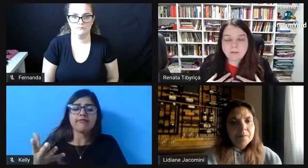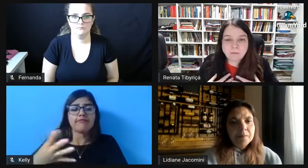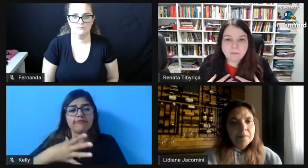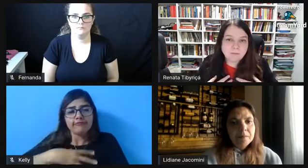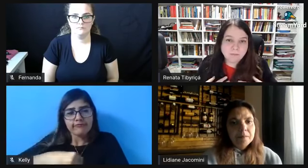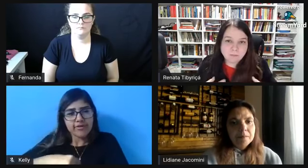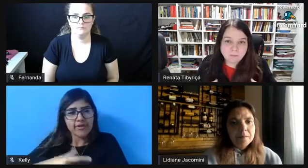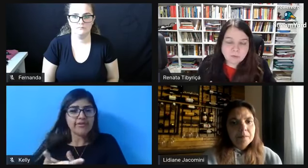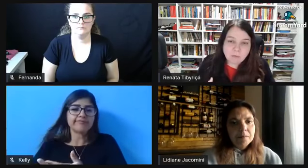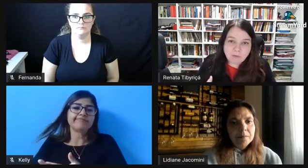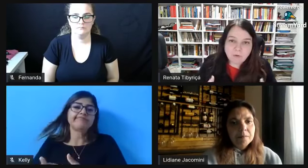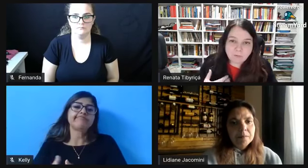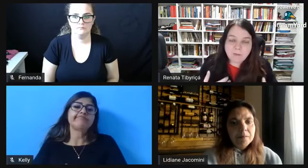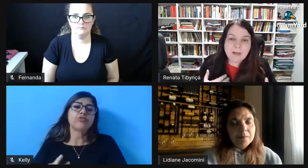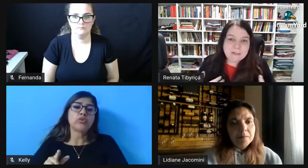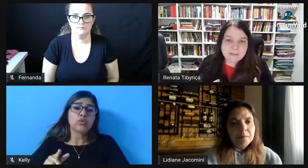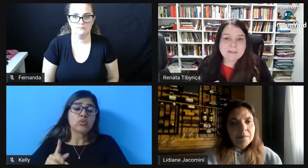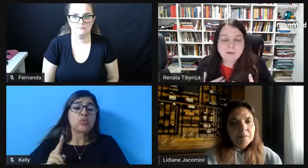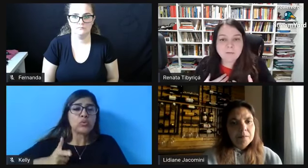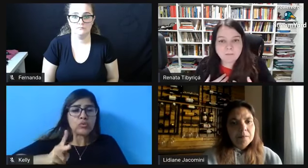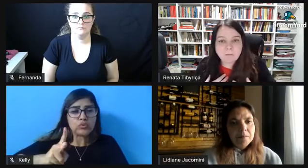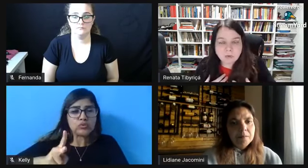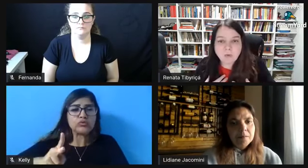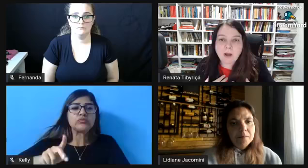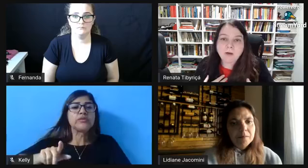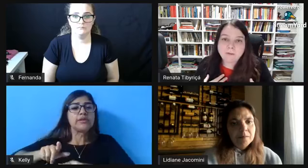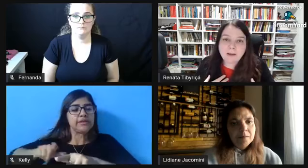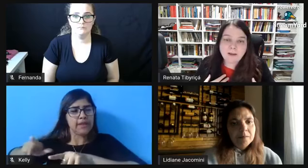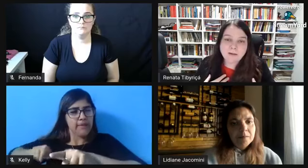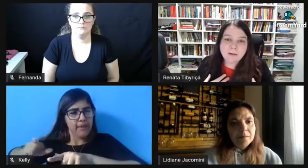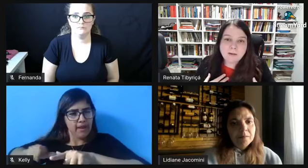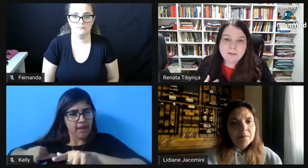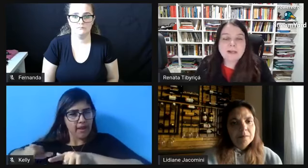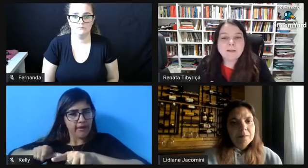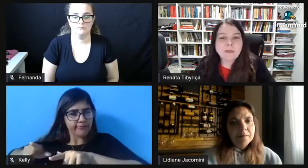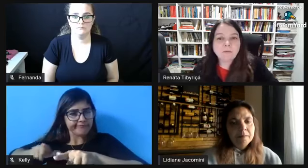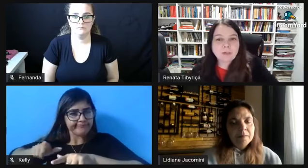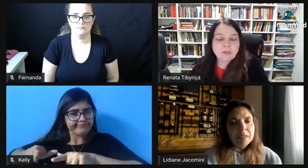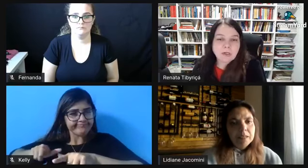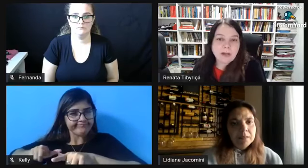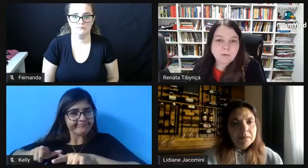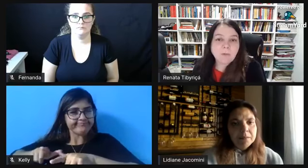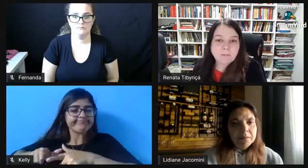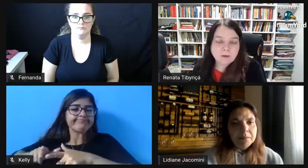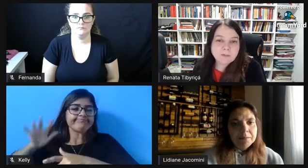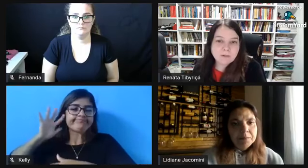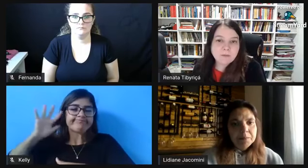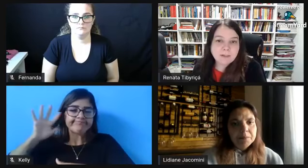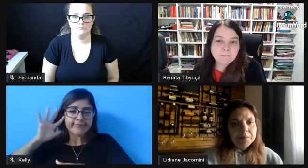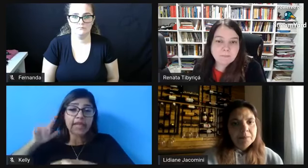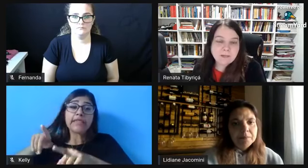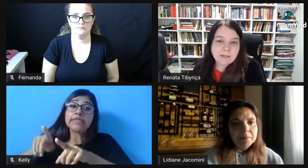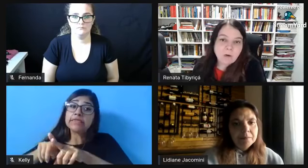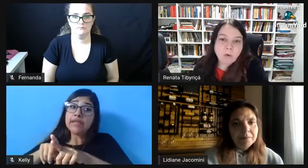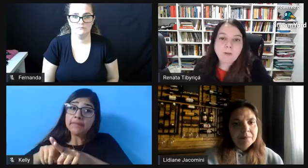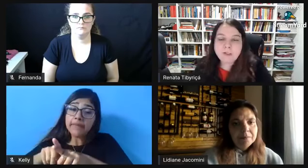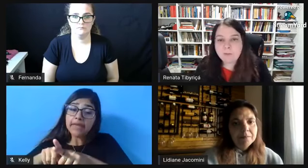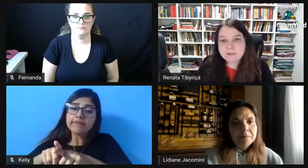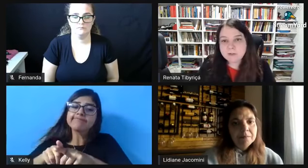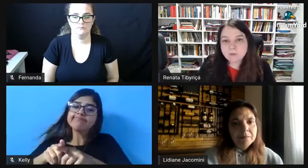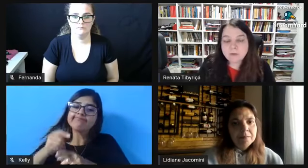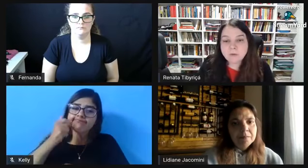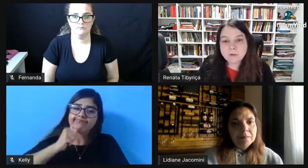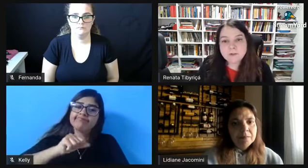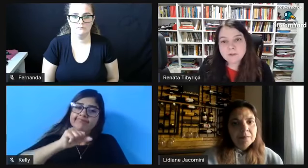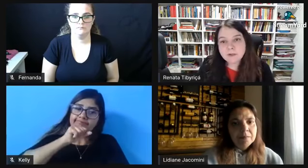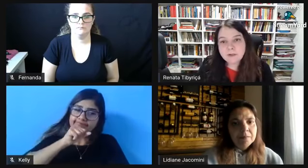de lado, de alguma forma, uma realização pessoal dela, mas ela também não deixe de lado o papel de ser mãe. E ela